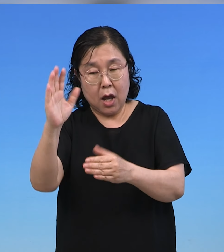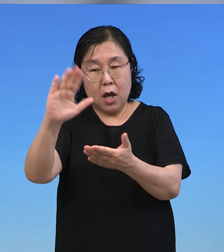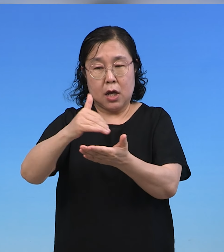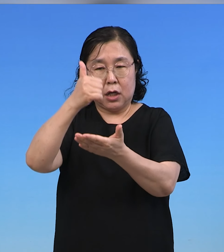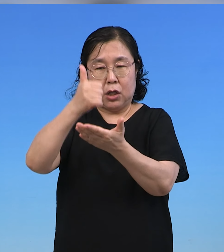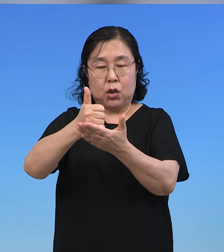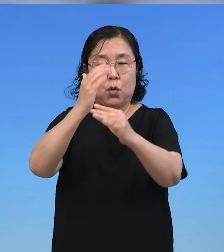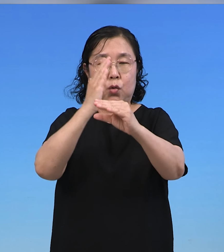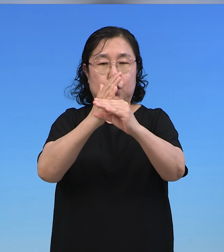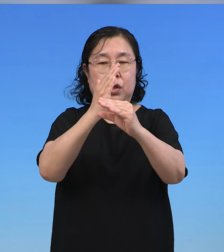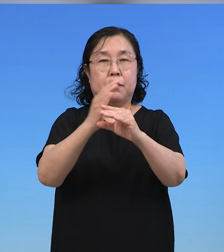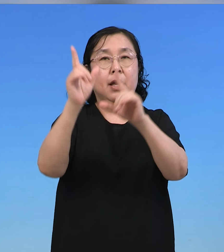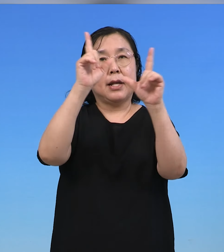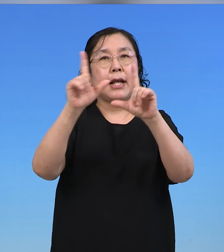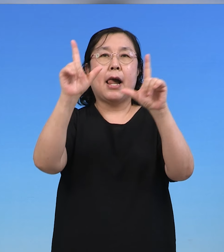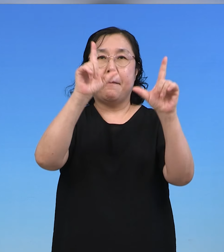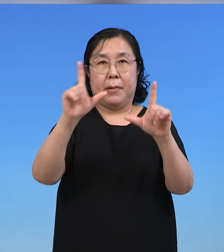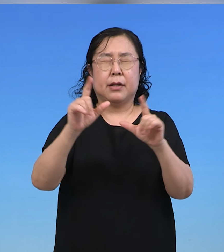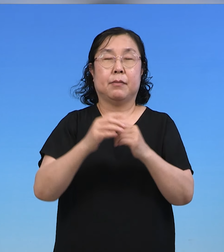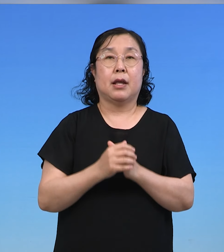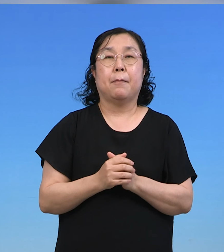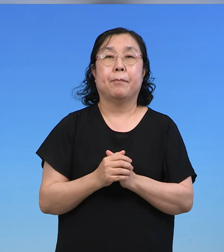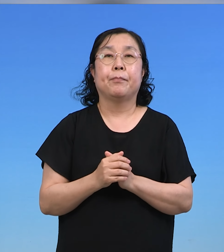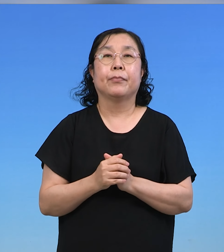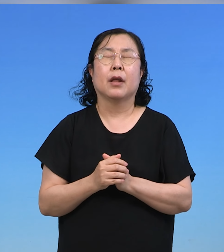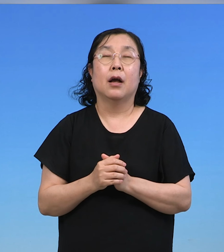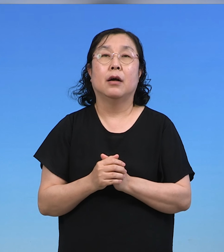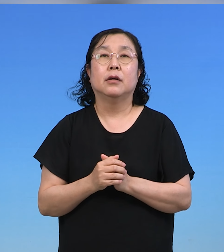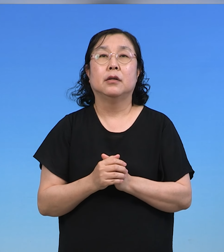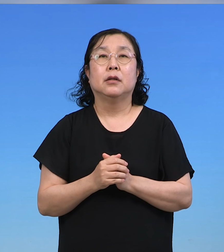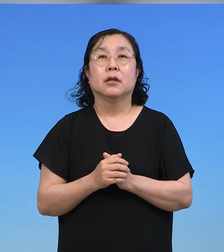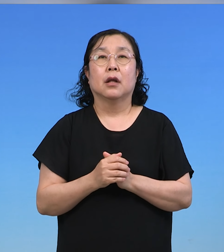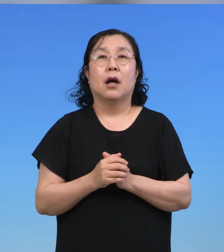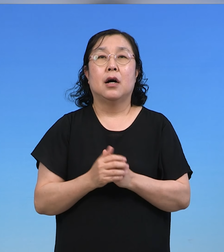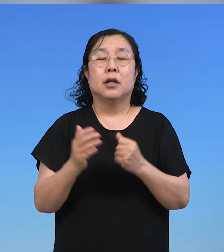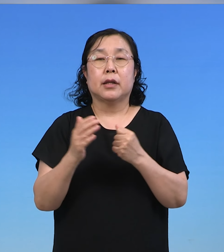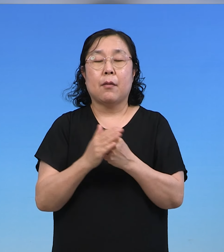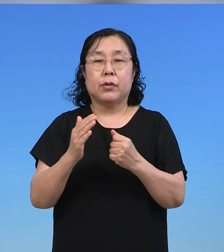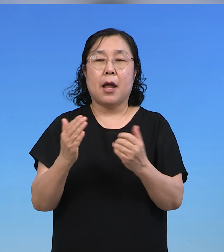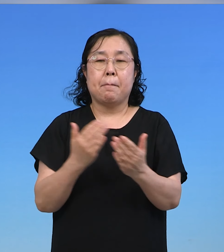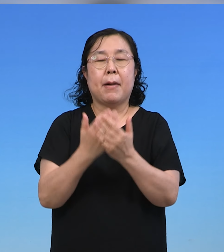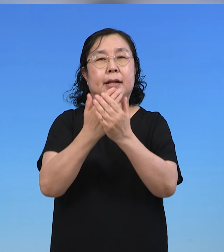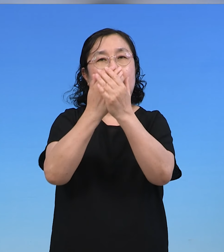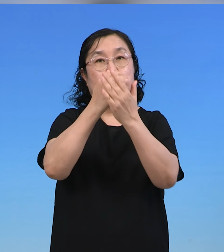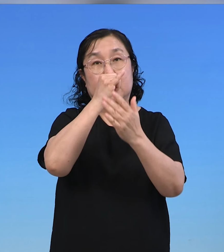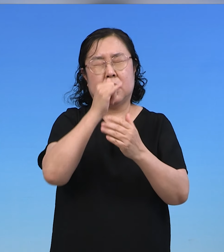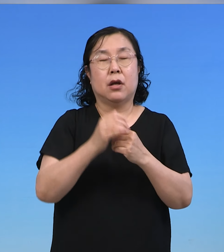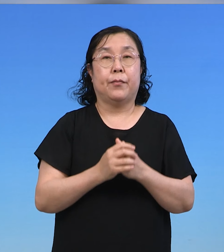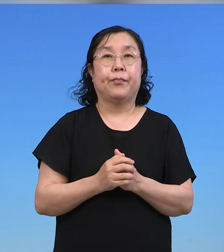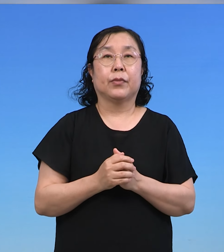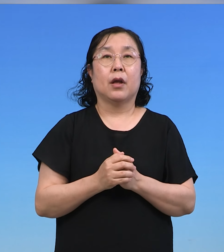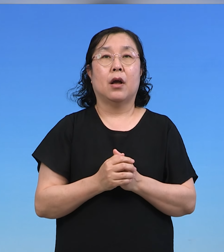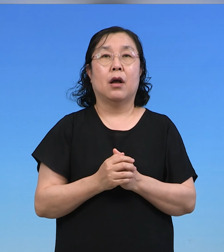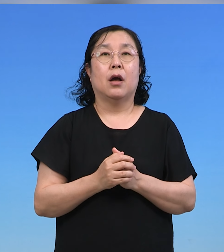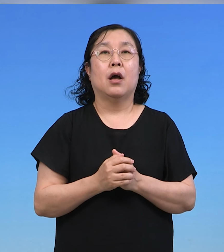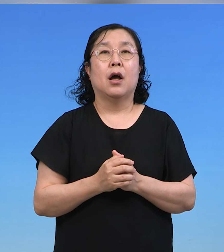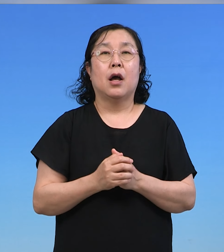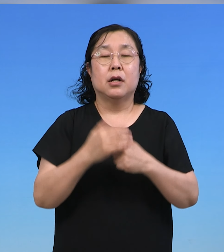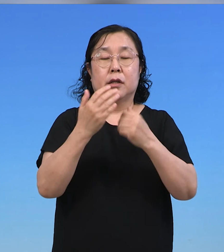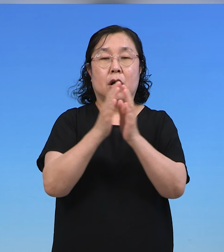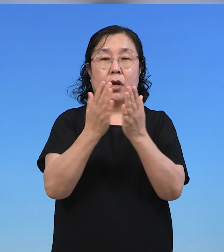그리스도 중심의 삶, 그리스도 중심의 삶이라는 이런 중심축을 갖고 있었다는 겁니다. 오늘 본문이 그걸 드러냅니다.